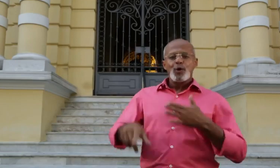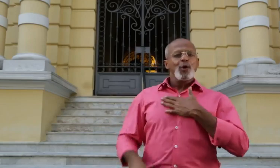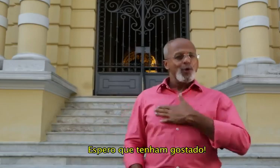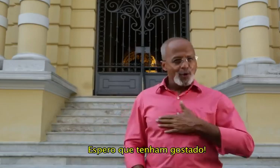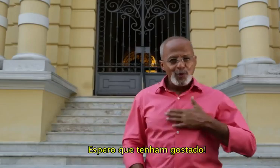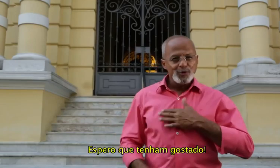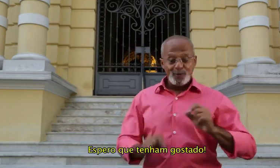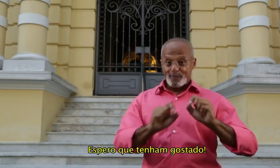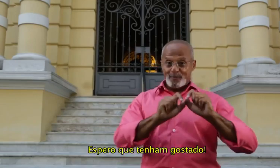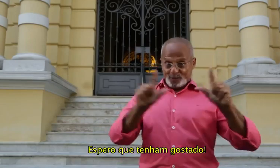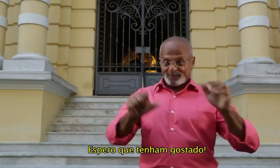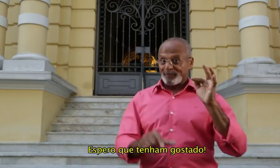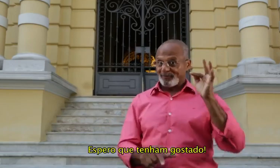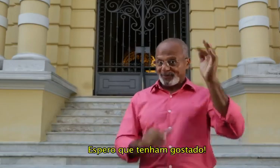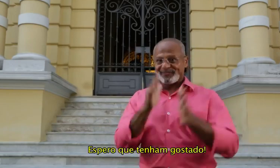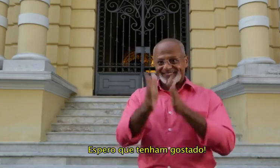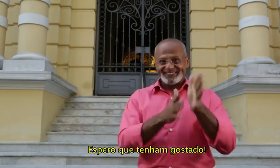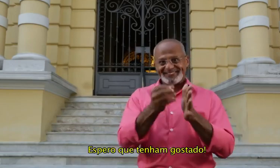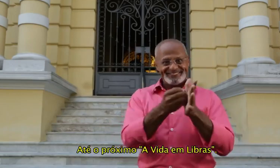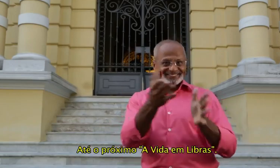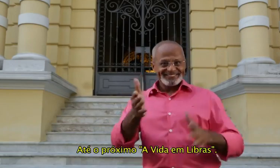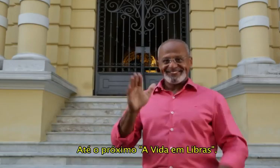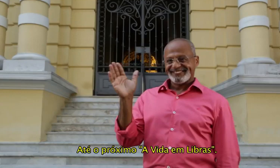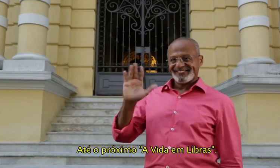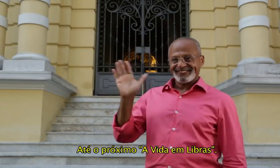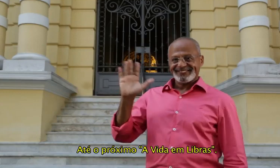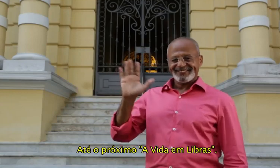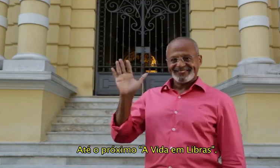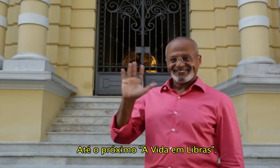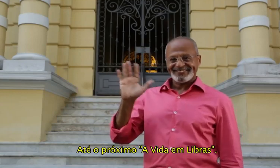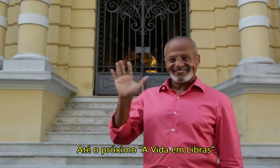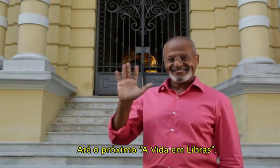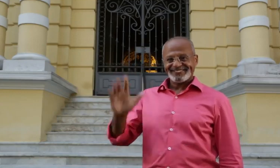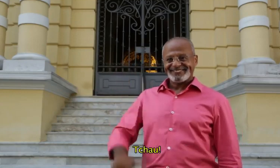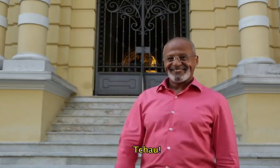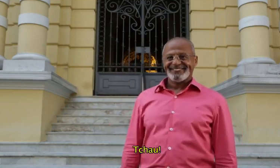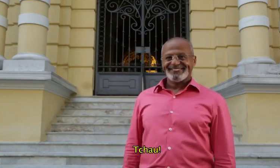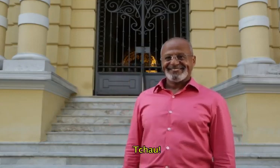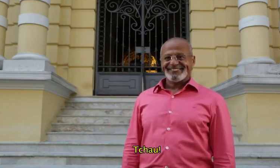Espero que tenham gostado. Até o próximo A Vida em Libras. Tchau!